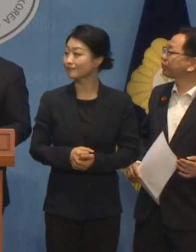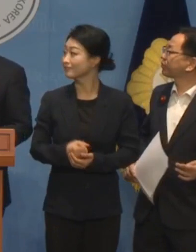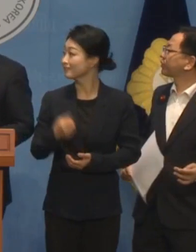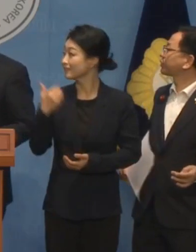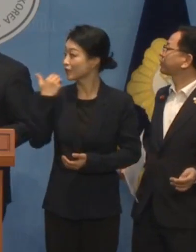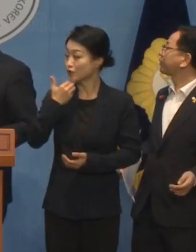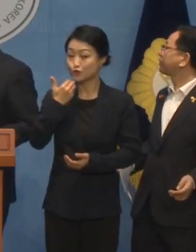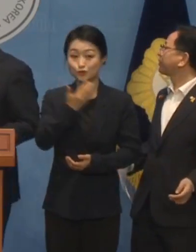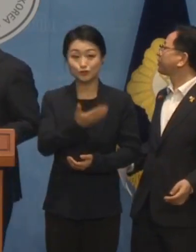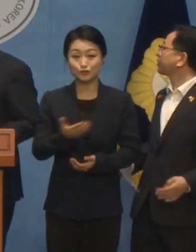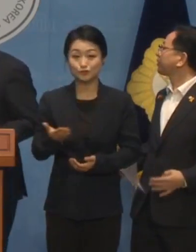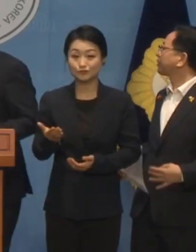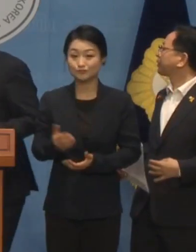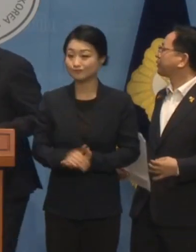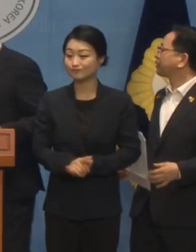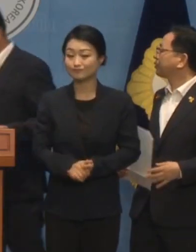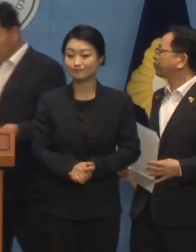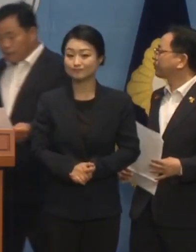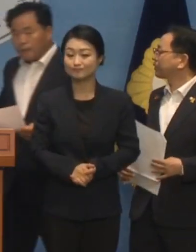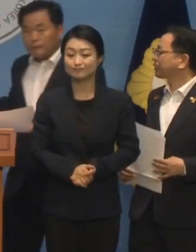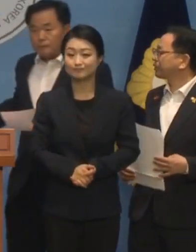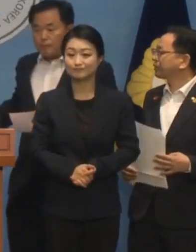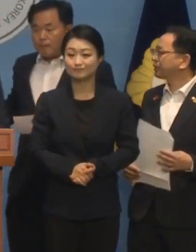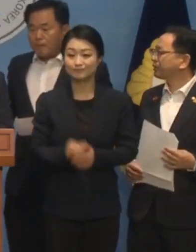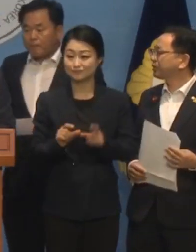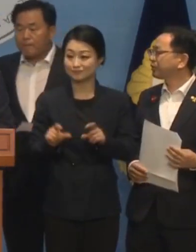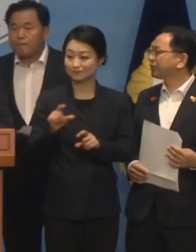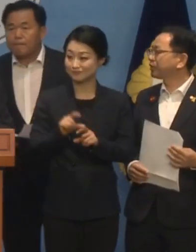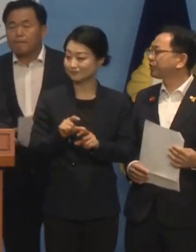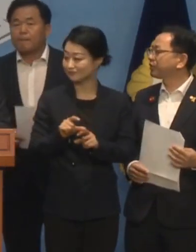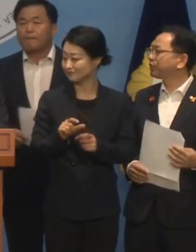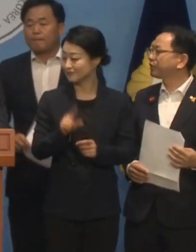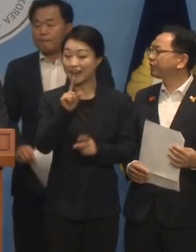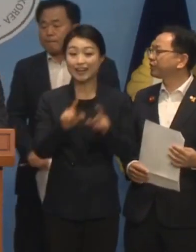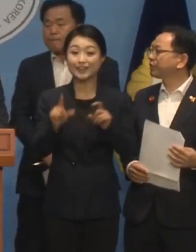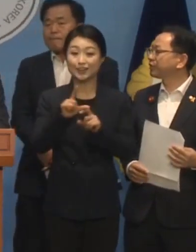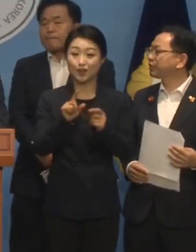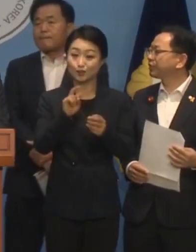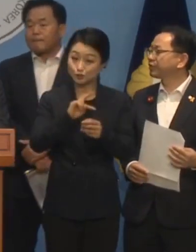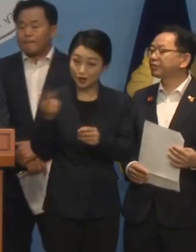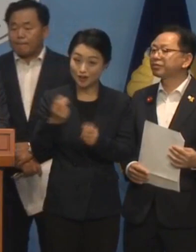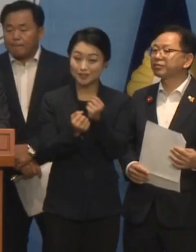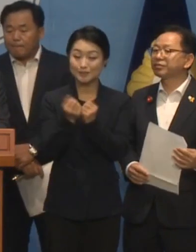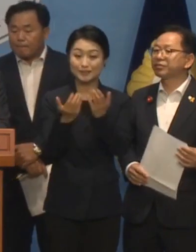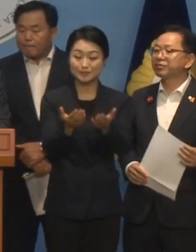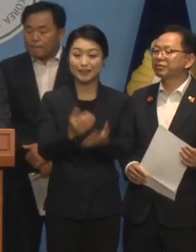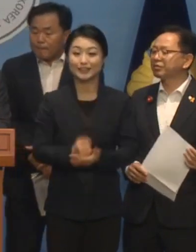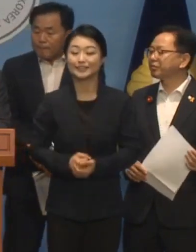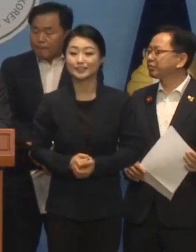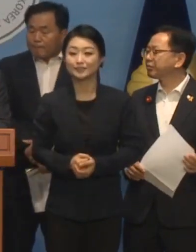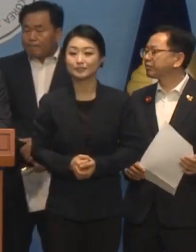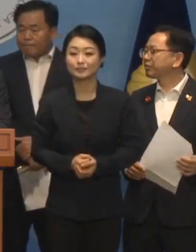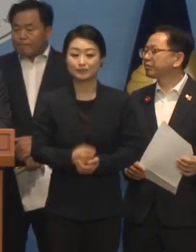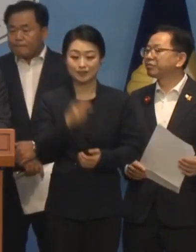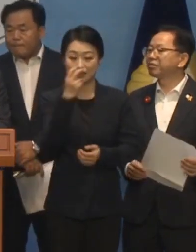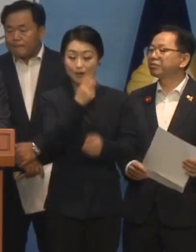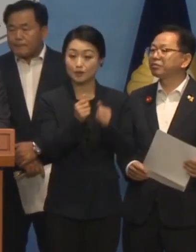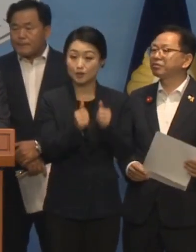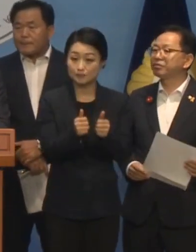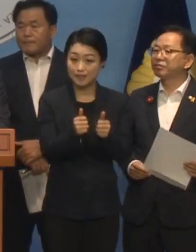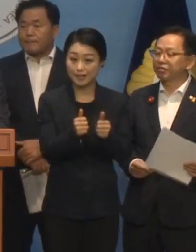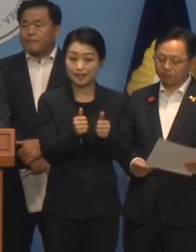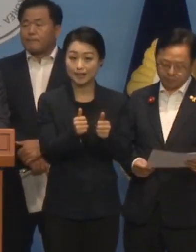누구로? 네. 네네. 기자회견문 한 가지만 좀 수정드리도록 하겠습니다. 검찰이